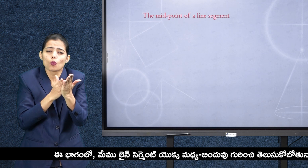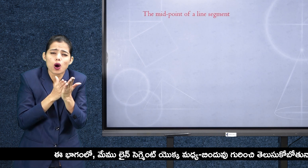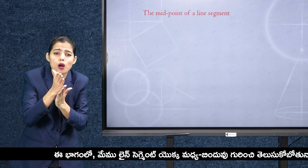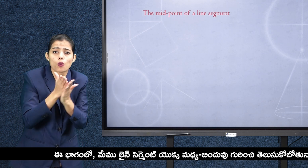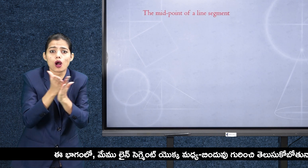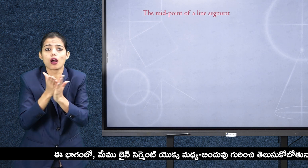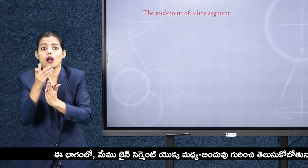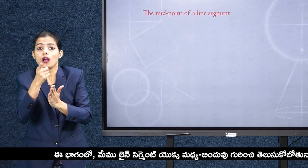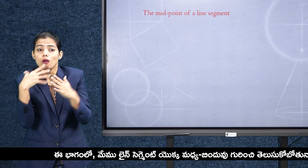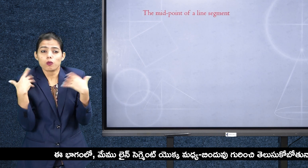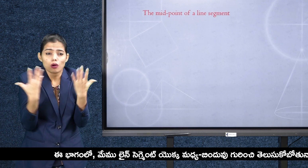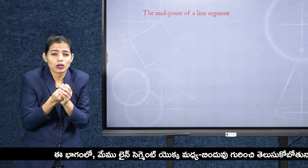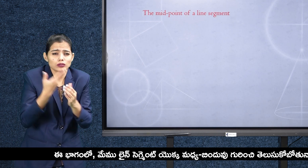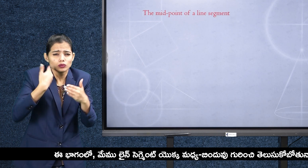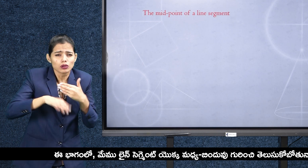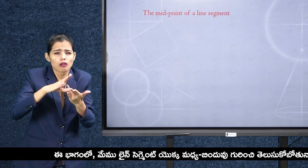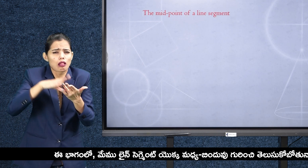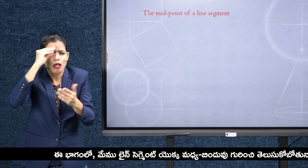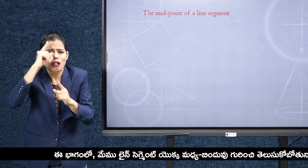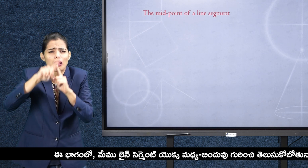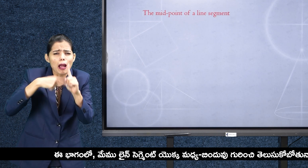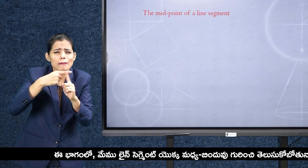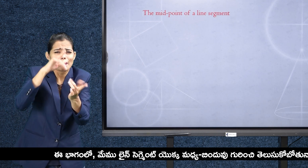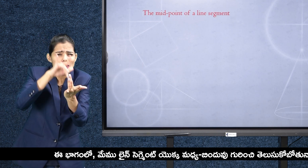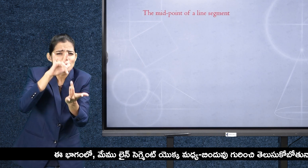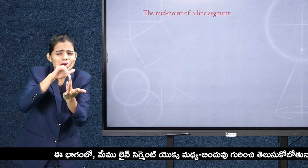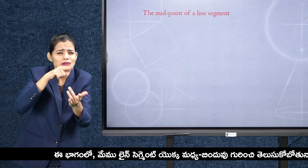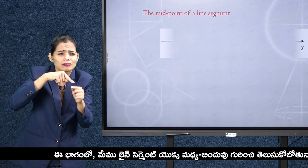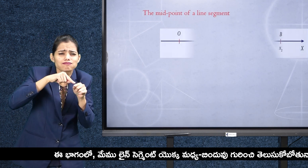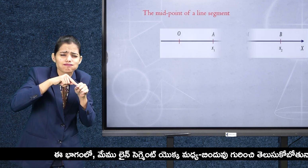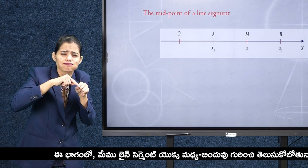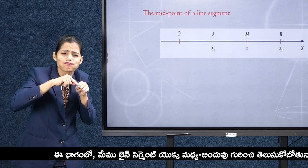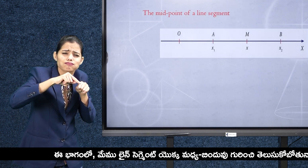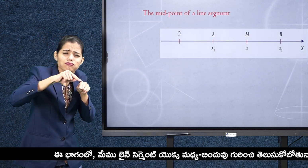సెగ్మెంట్ యొక్క మధ్య బిందువు గురించి తెలుసుకోబోతున్నాము.